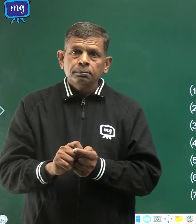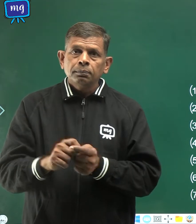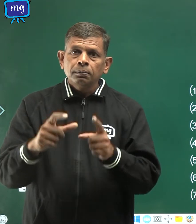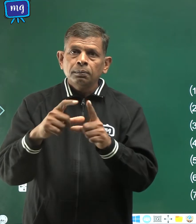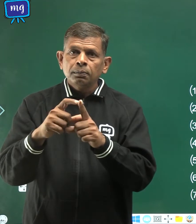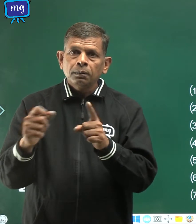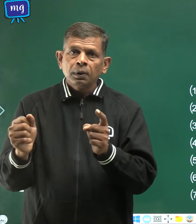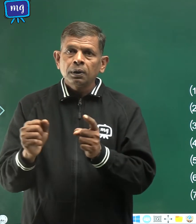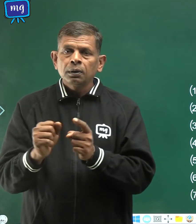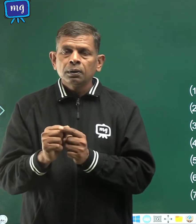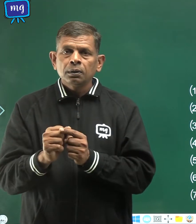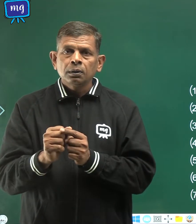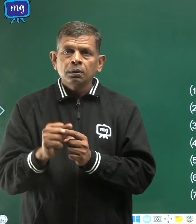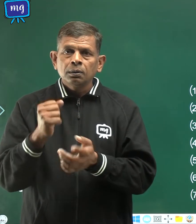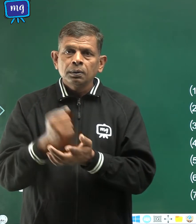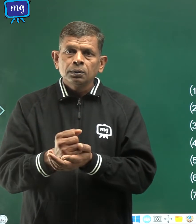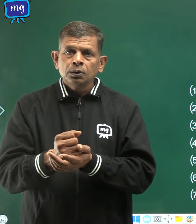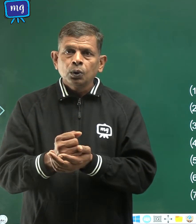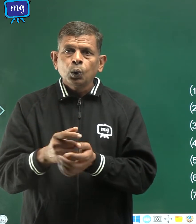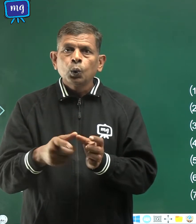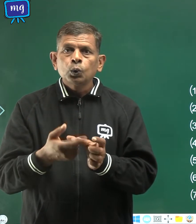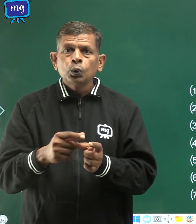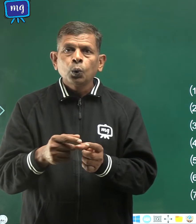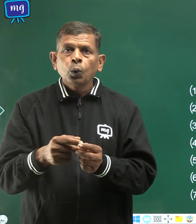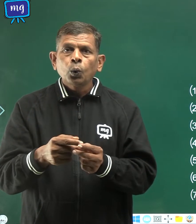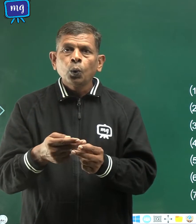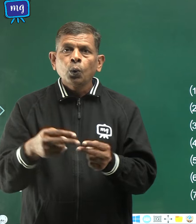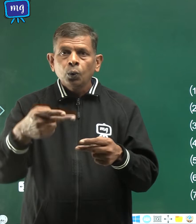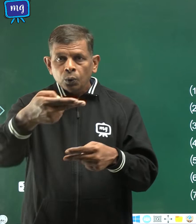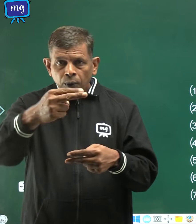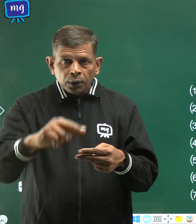करने पड़ते हैं, जो इस प्रकार हैं।